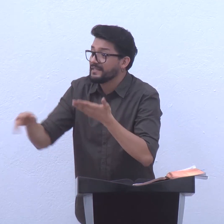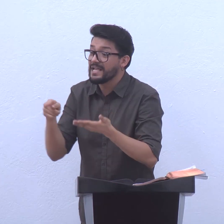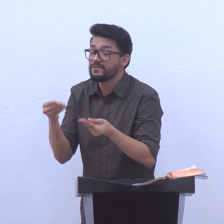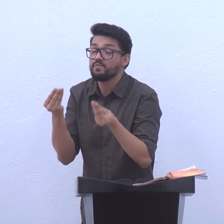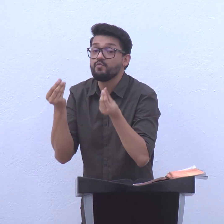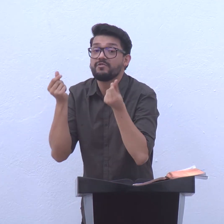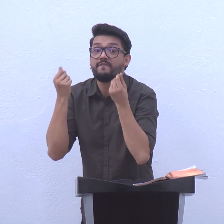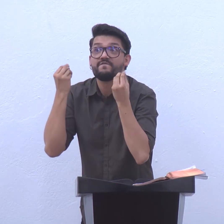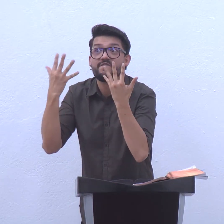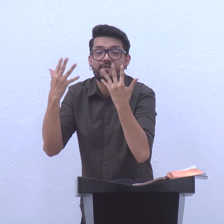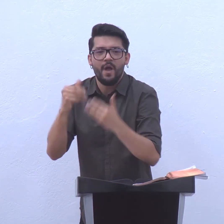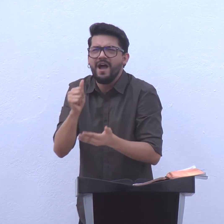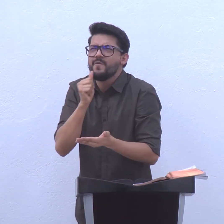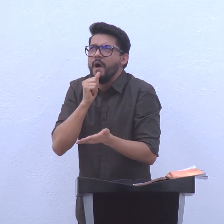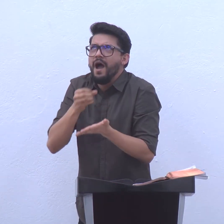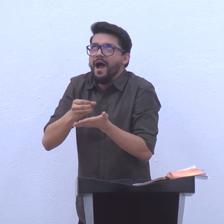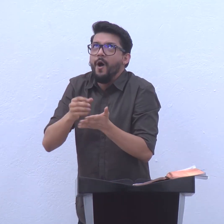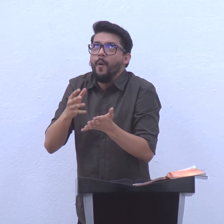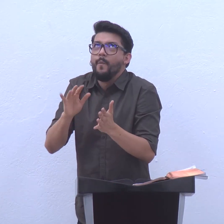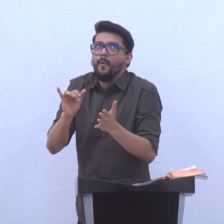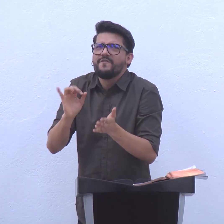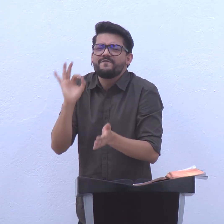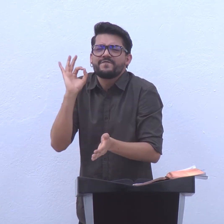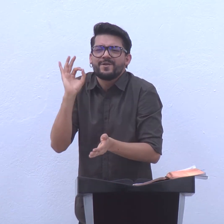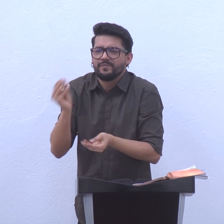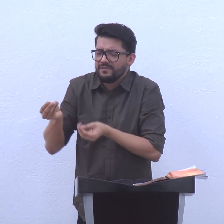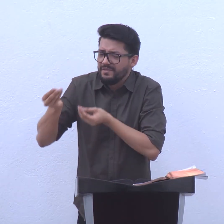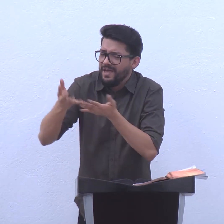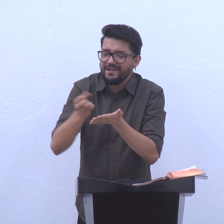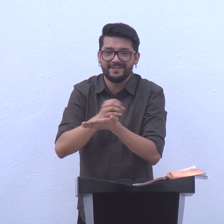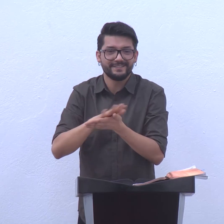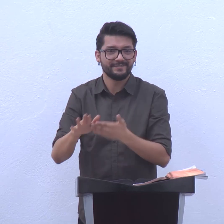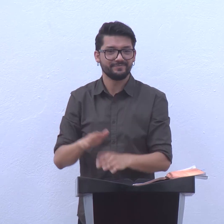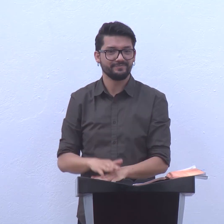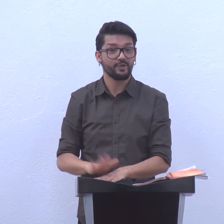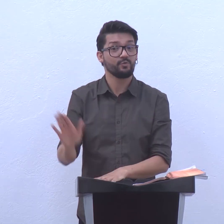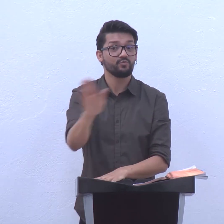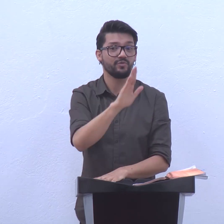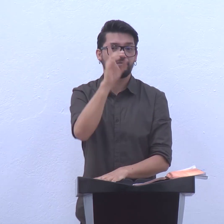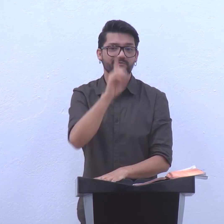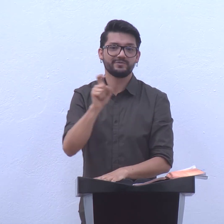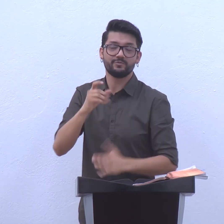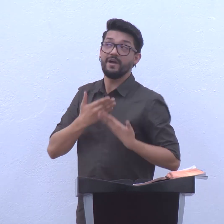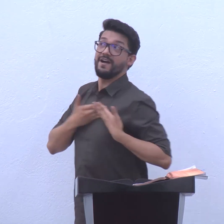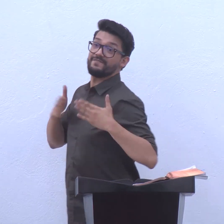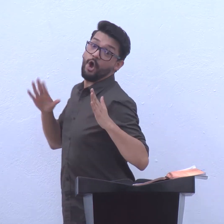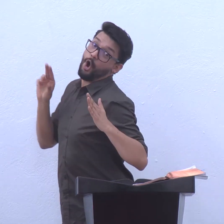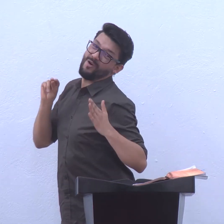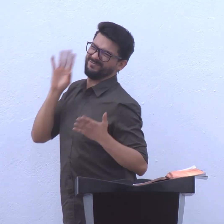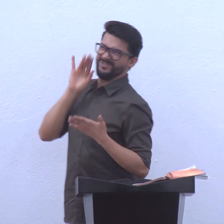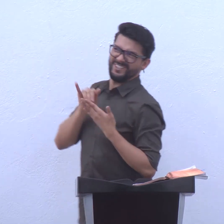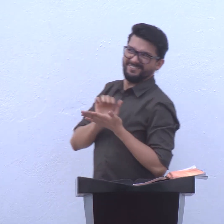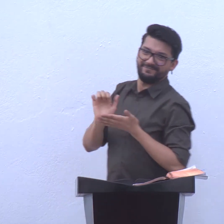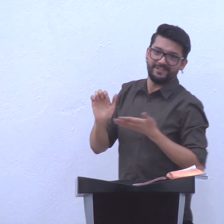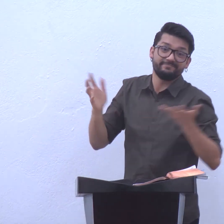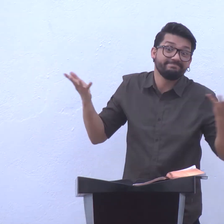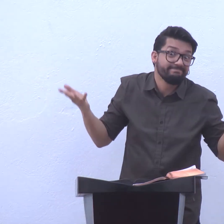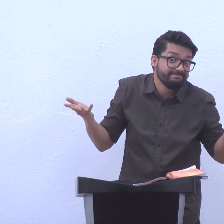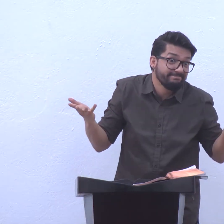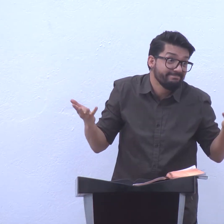nada. Agua gratuitamente, agua de mucho valor. Es su decisión si abres